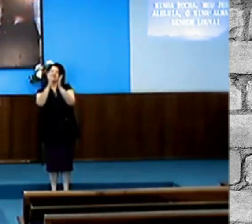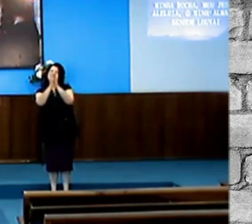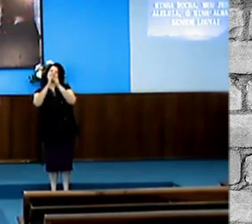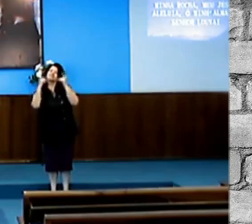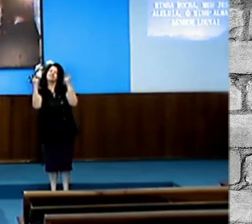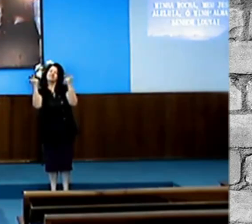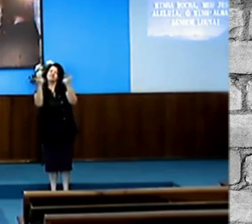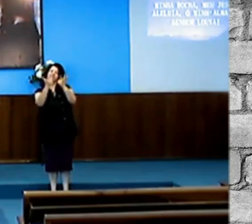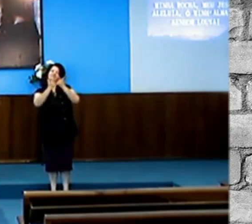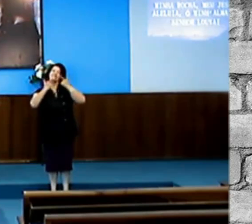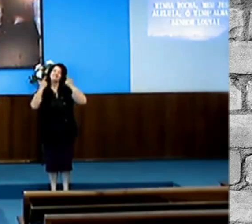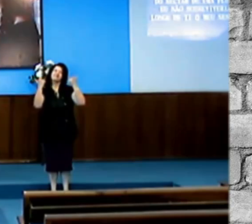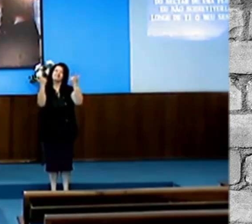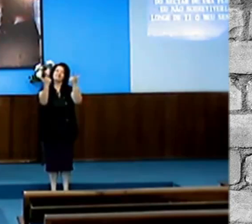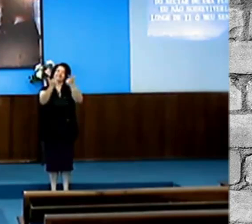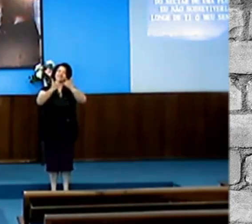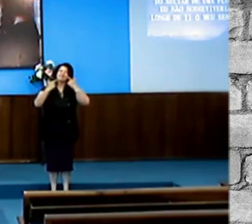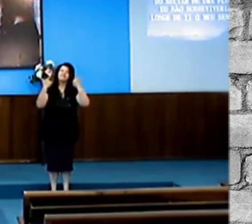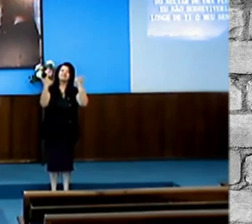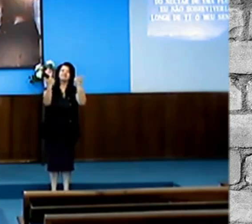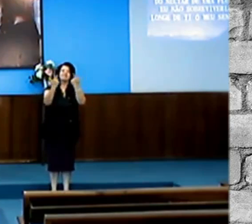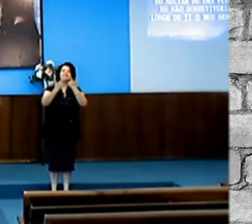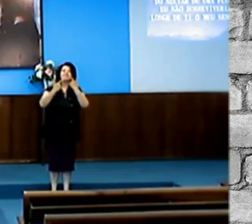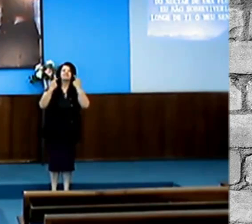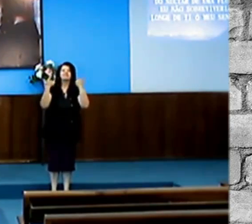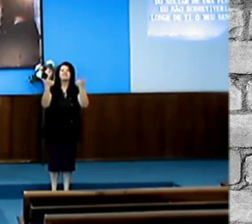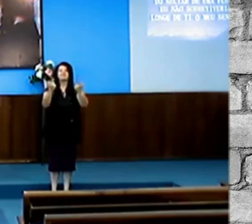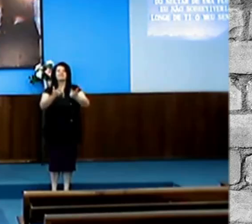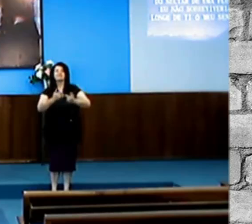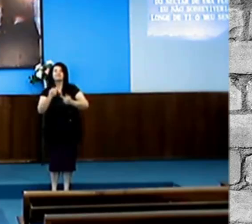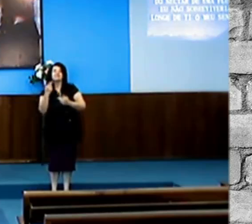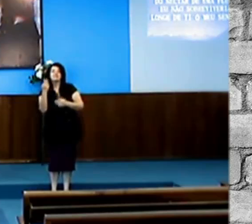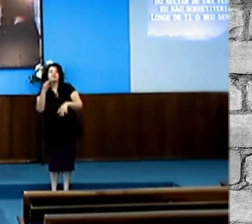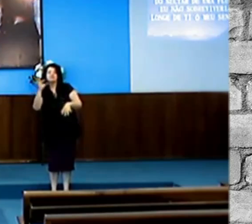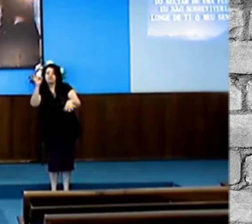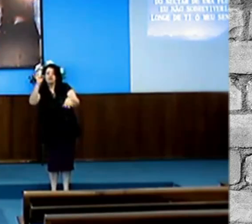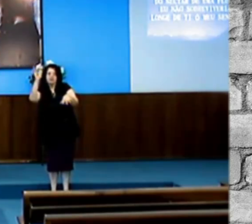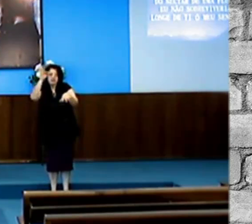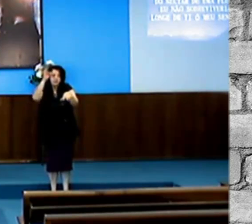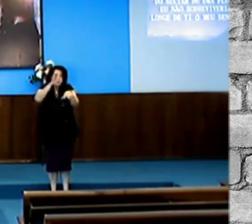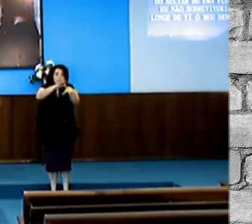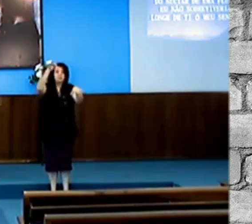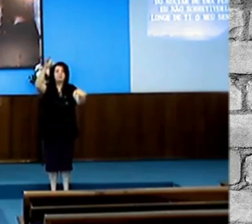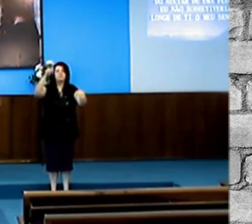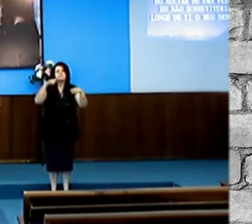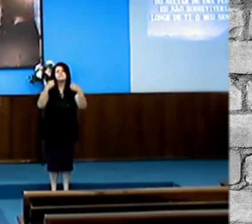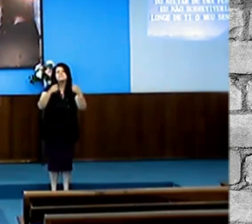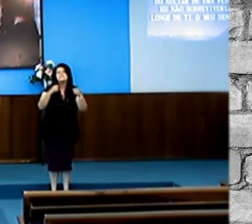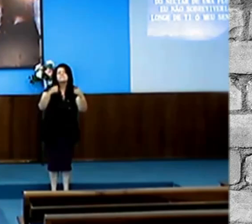Senhor louvai. Como a abelha